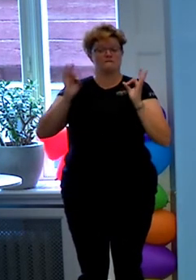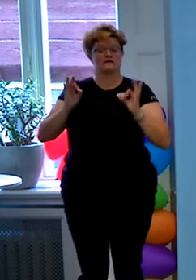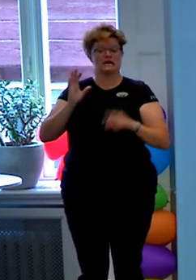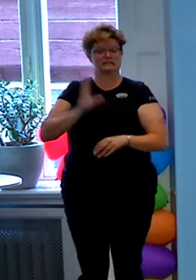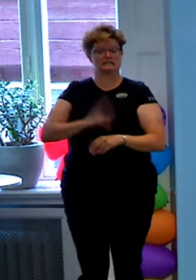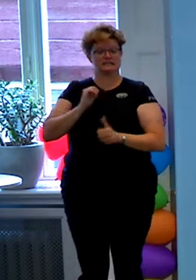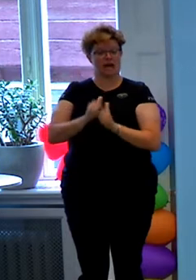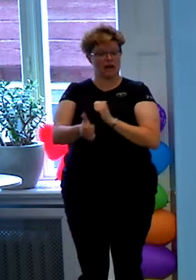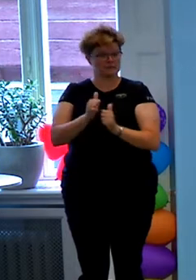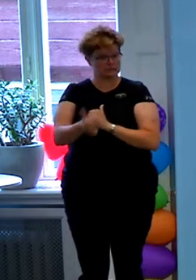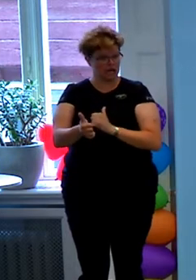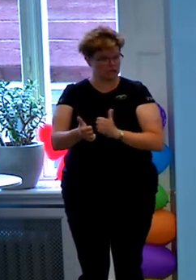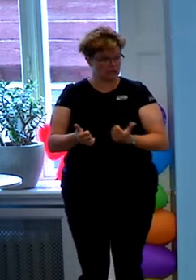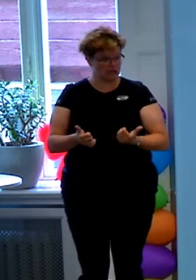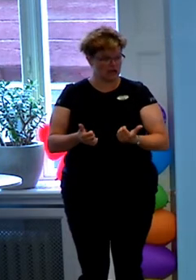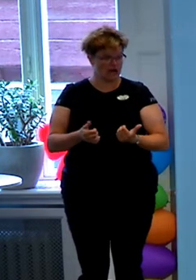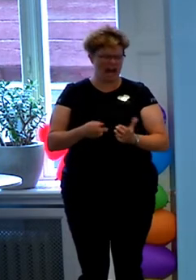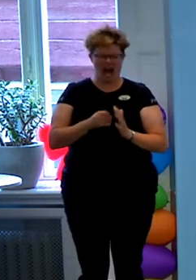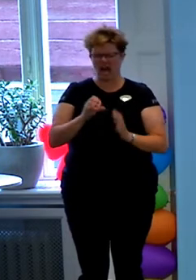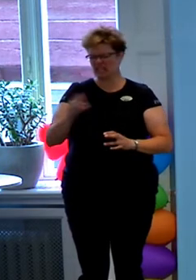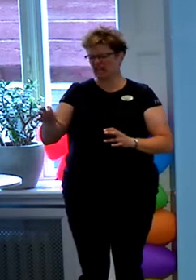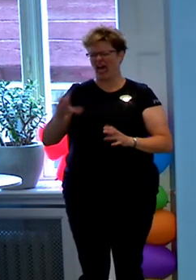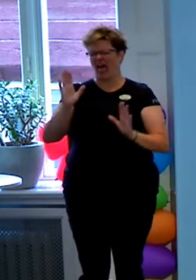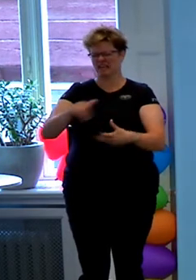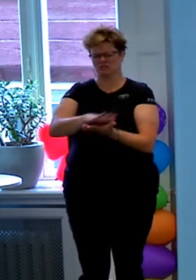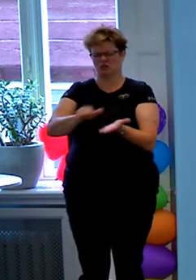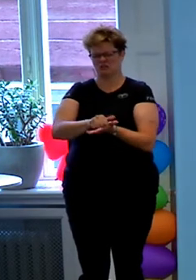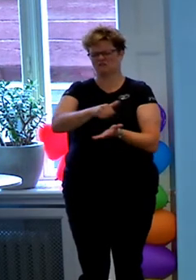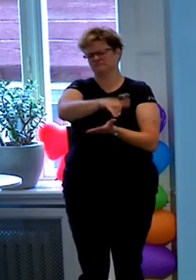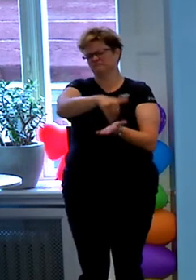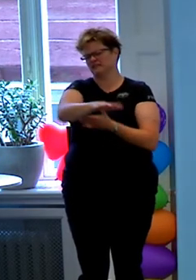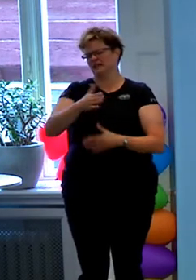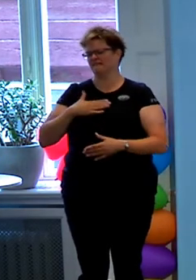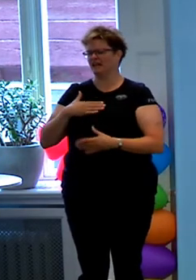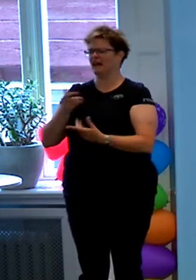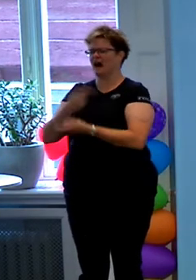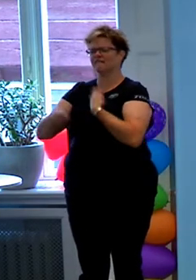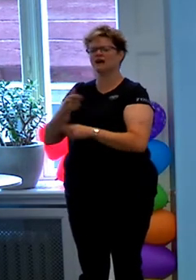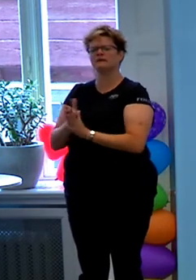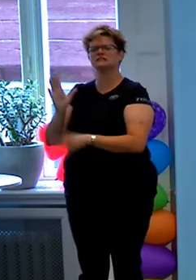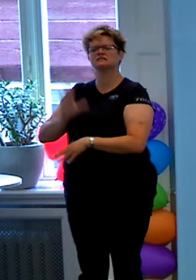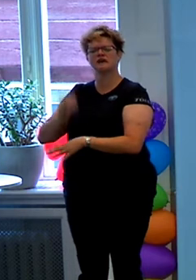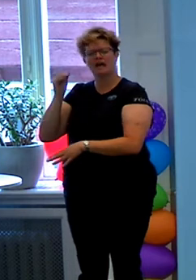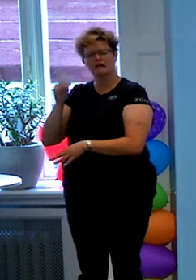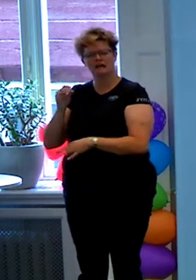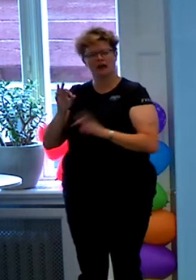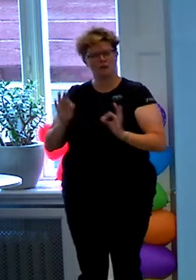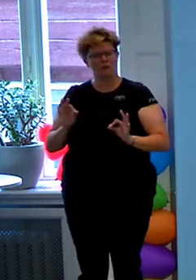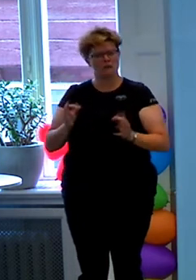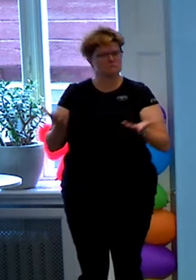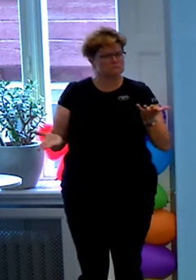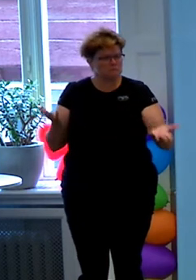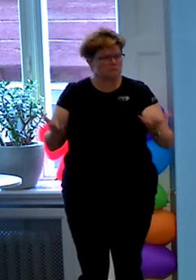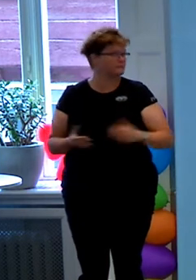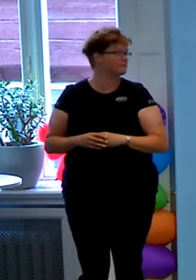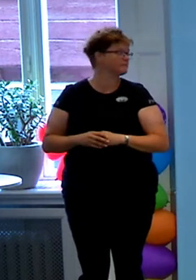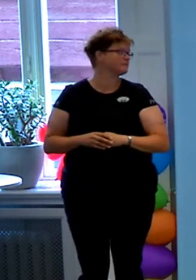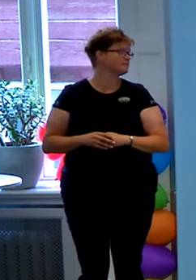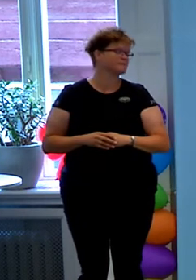svenska representanten? För i annat fall är det, ja men skicka bort skåningarna för vi vill göra affärer med Sverige. Mm. Ja, jag ser vad du säger.